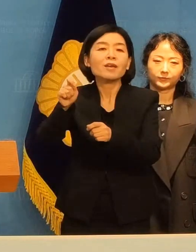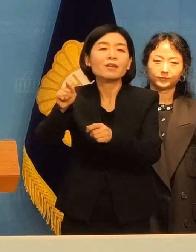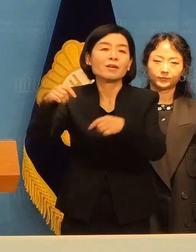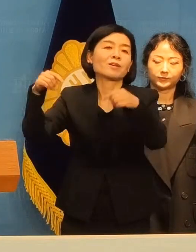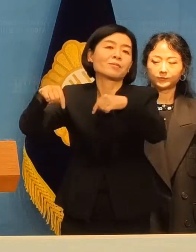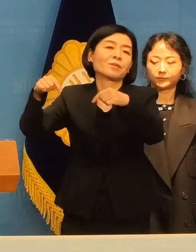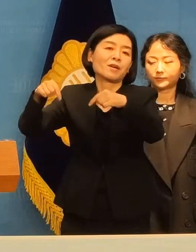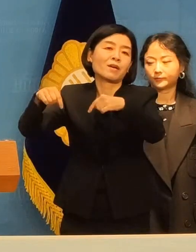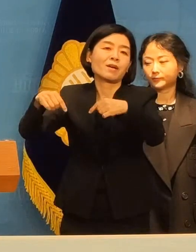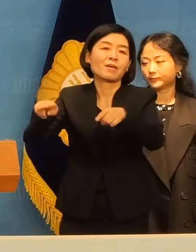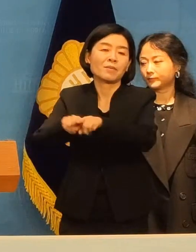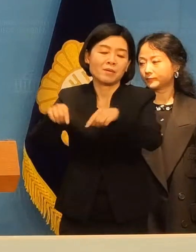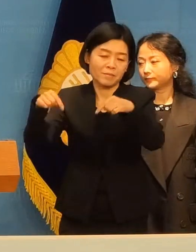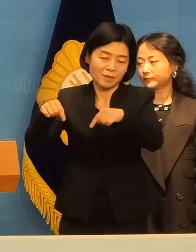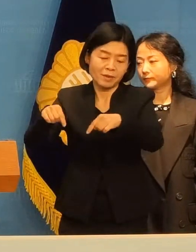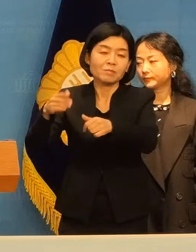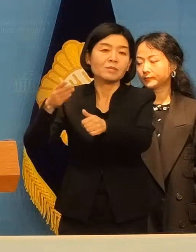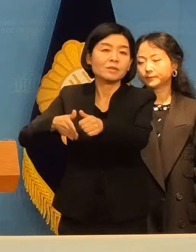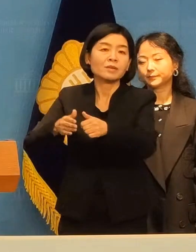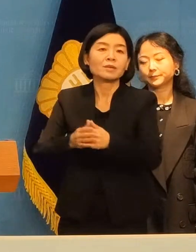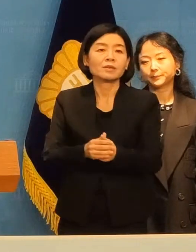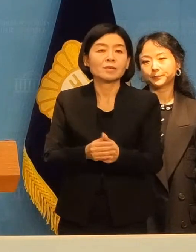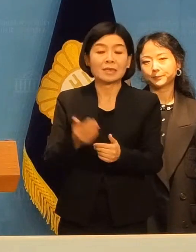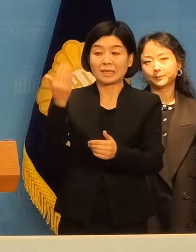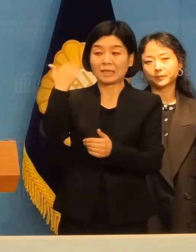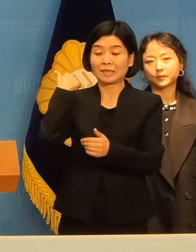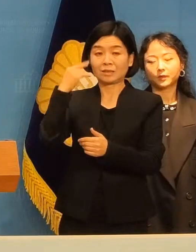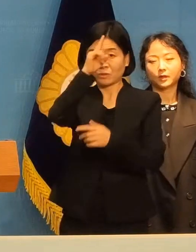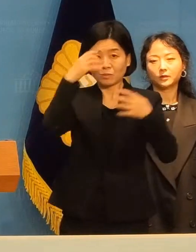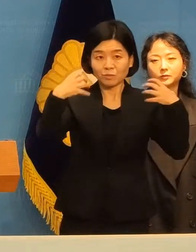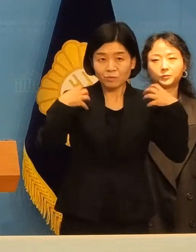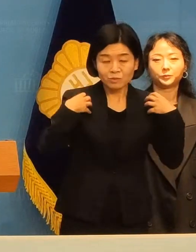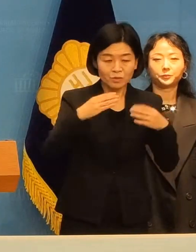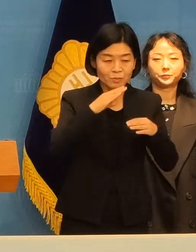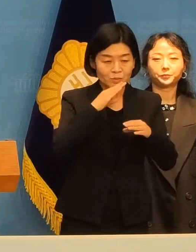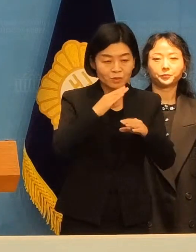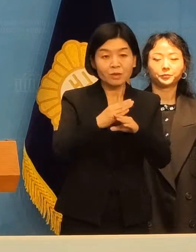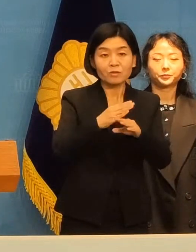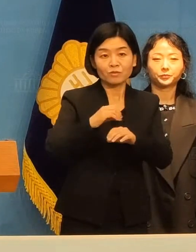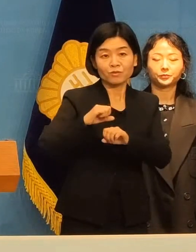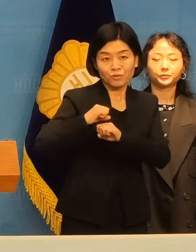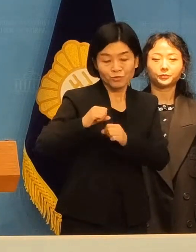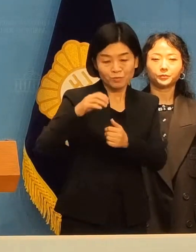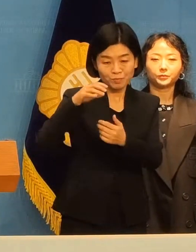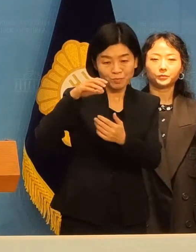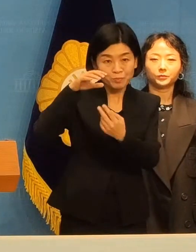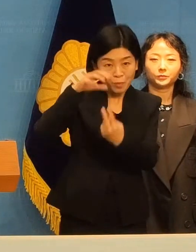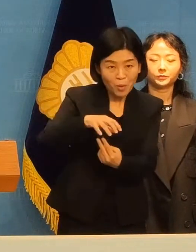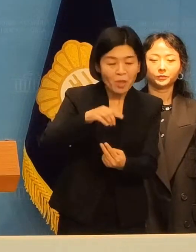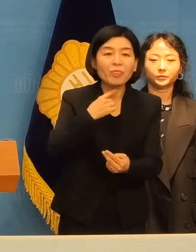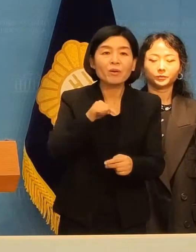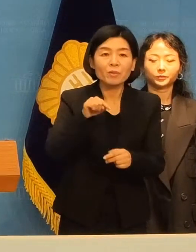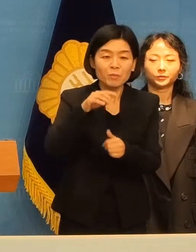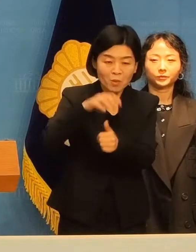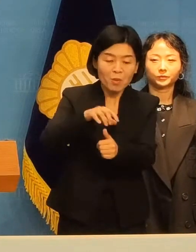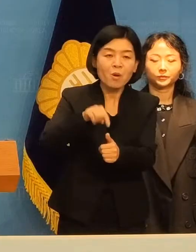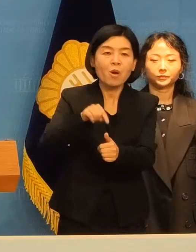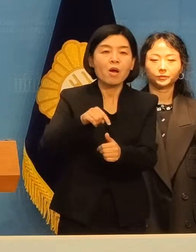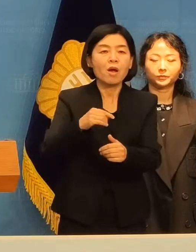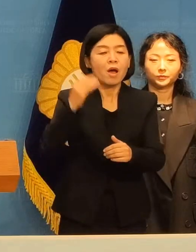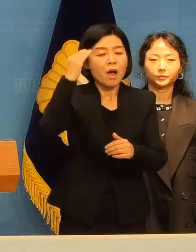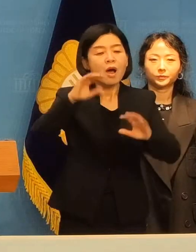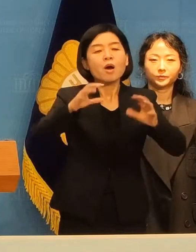합니다. 전 정부는 북한군 포로는 헌법상 우리 국민이며 포로 송환 관련 개인의